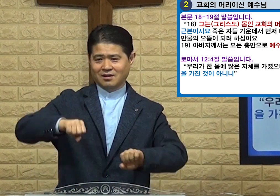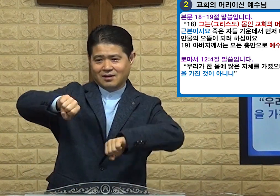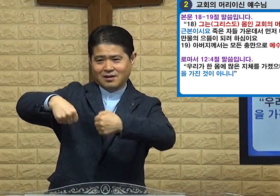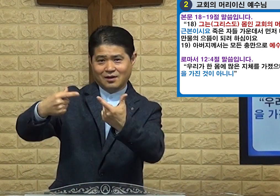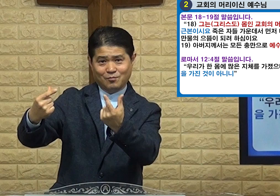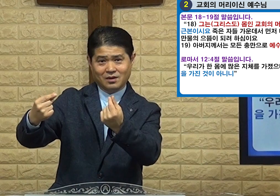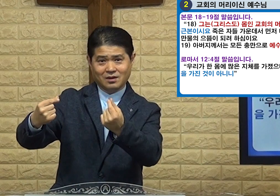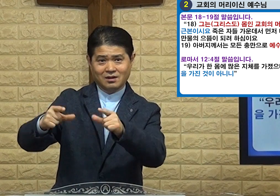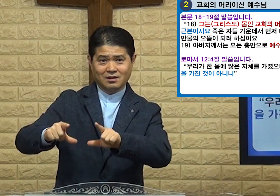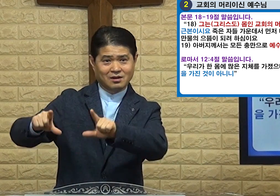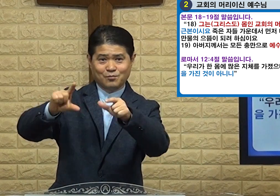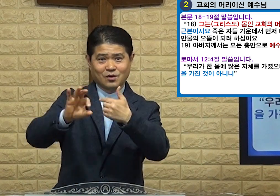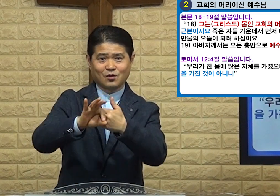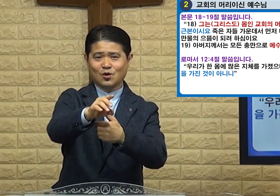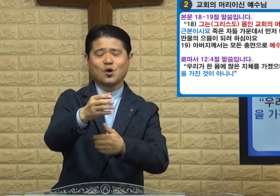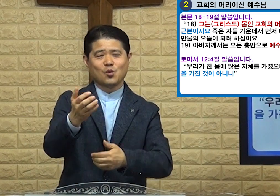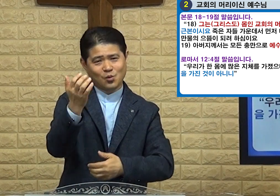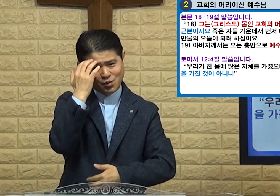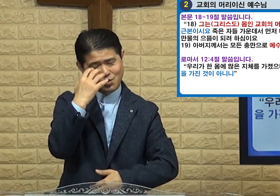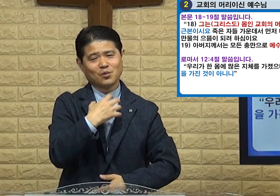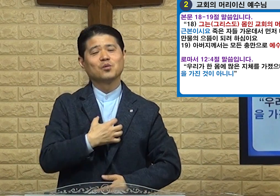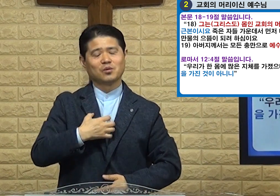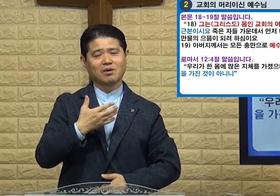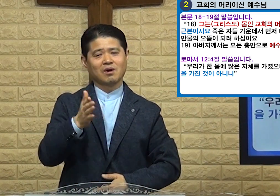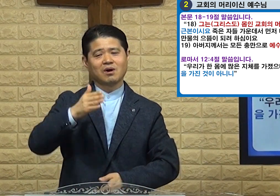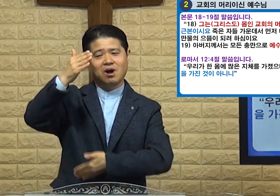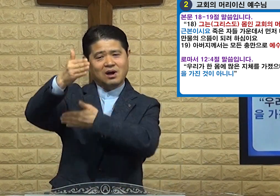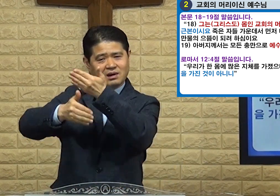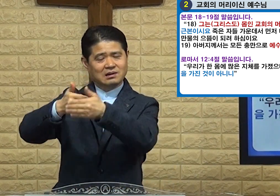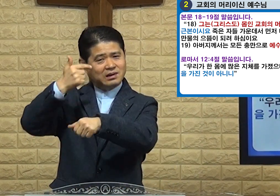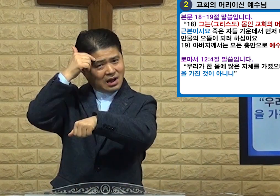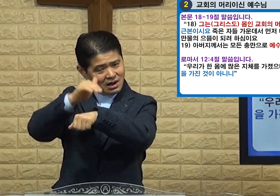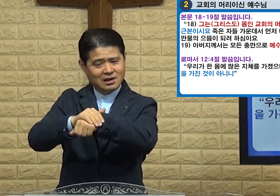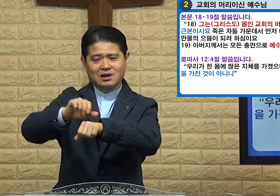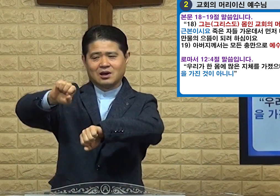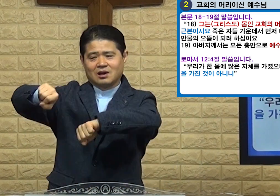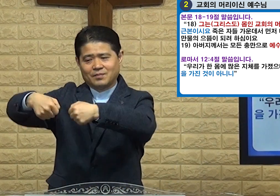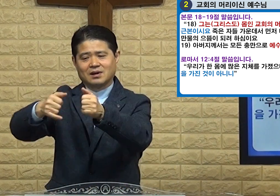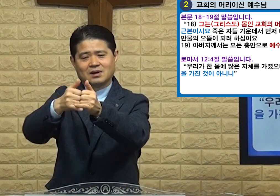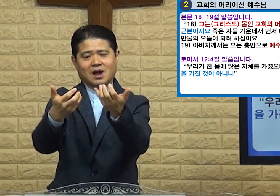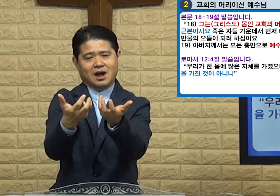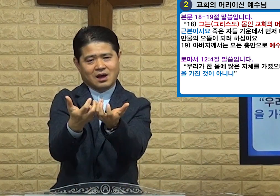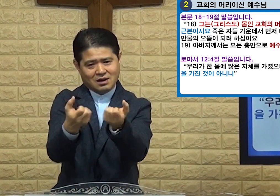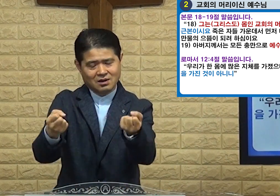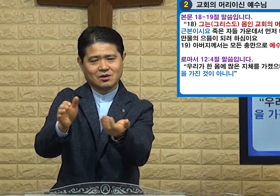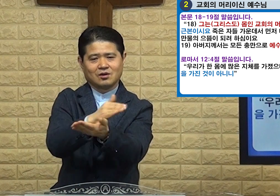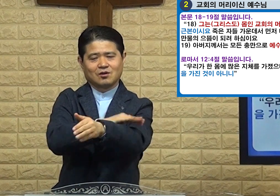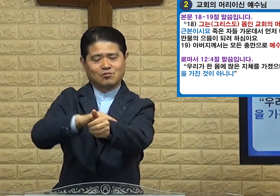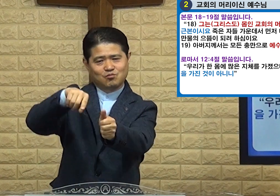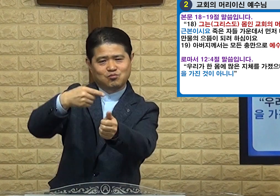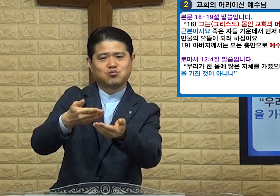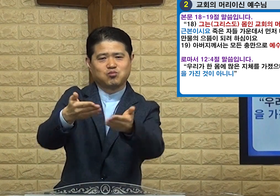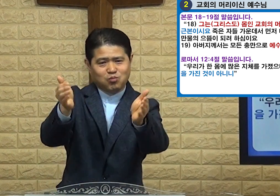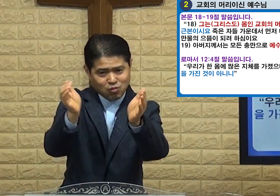날 수도 있지만 우리가 그저 똑같이 살아간다면 우리가 더 근심이 많아질 것입니다. 하나님의 지혜로 인간과